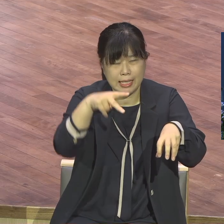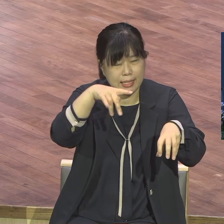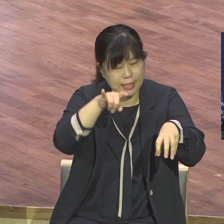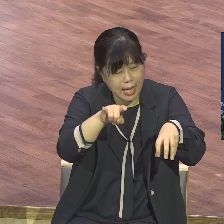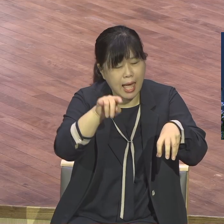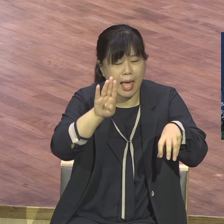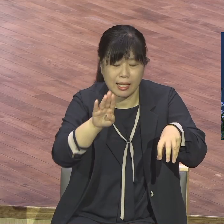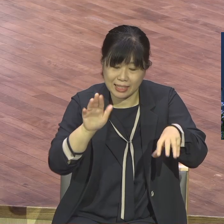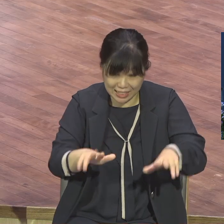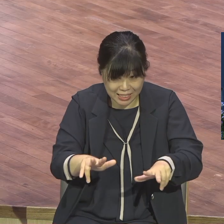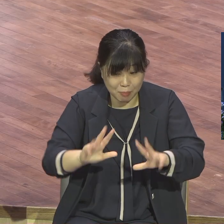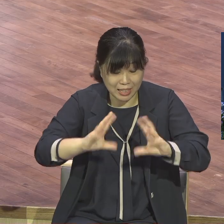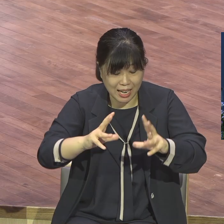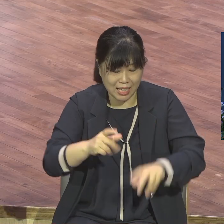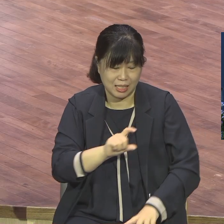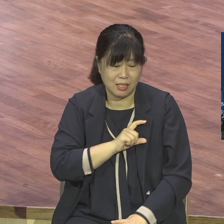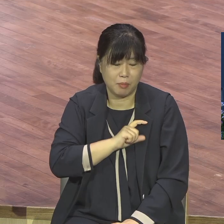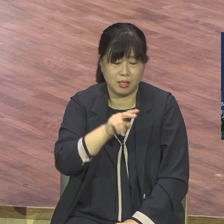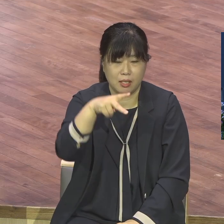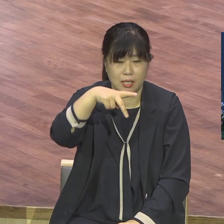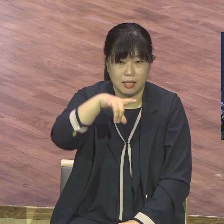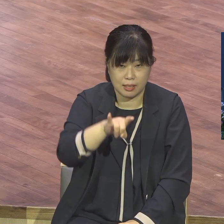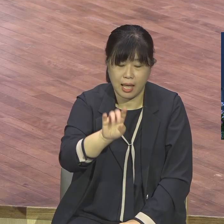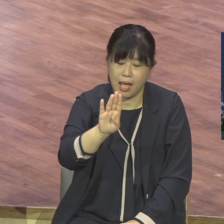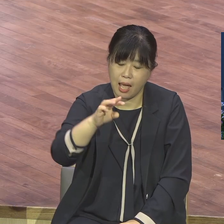지역이에요. 일루리곤이